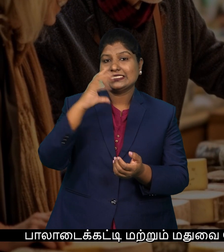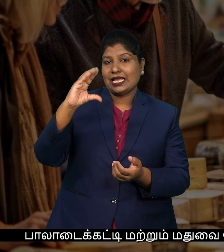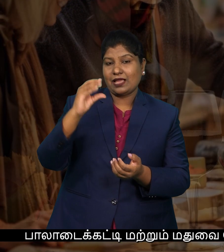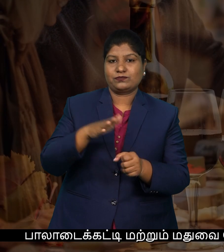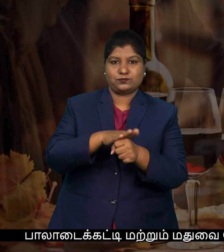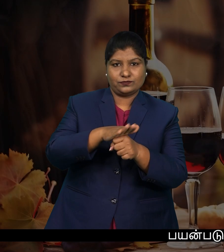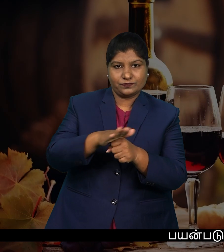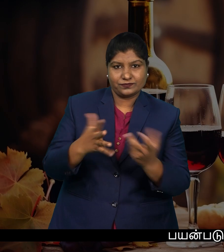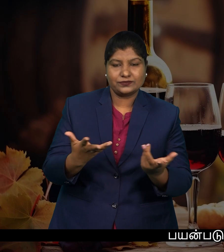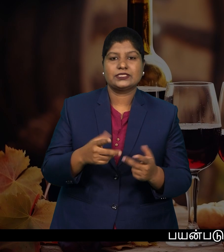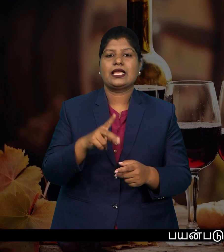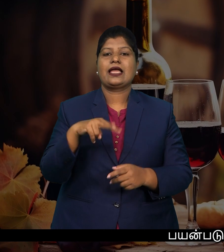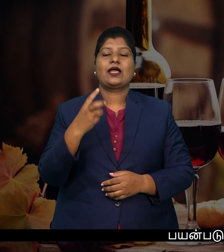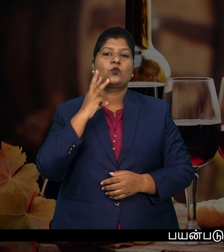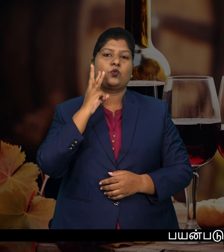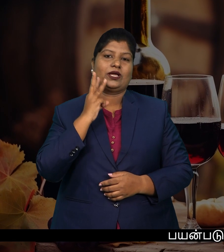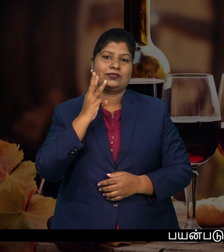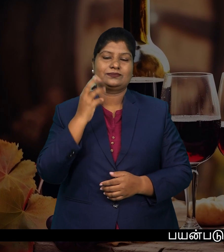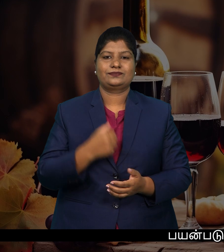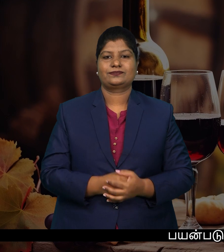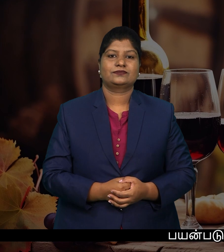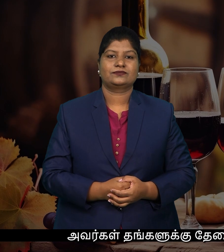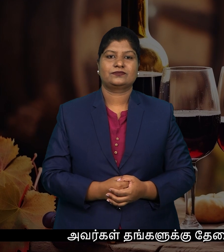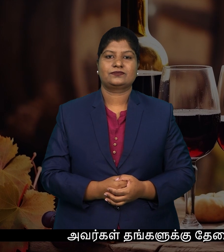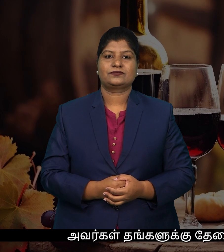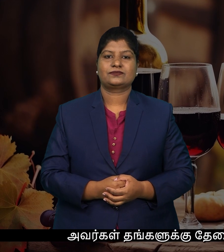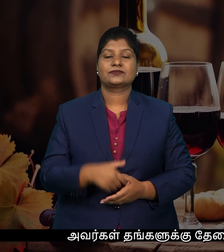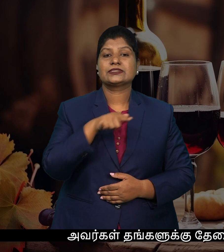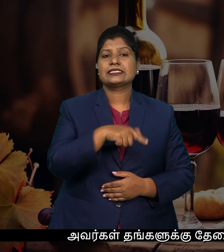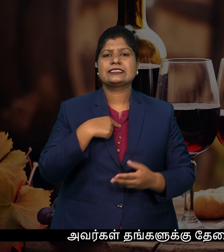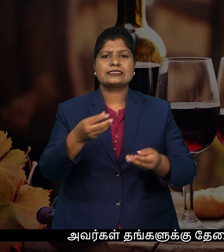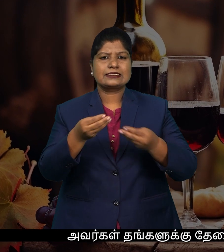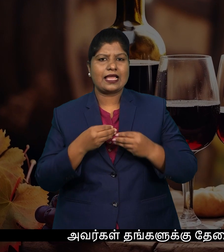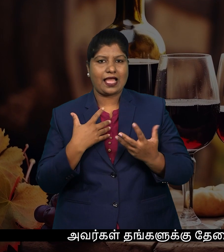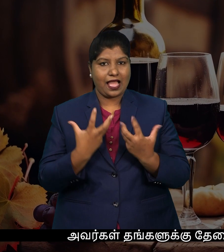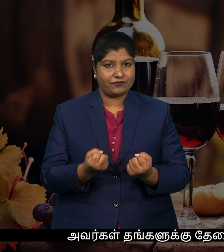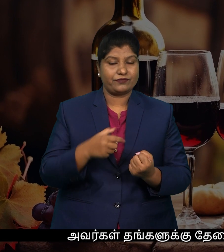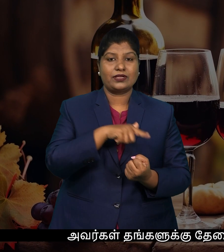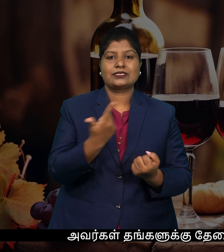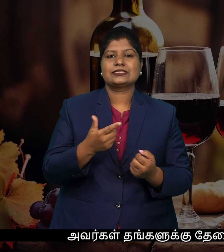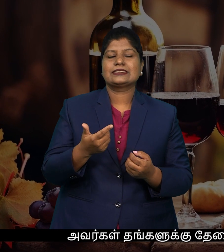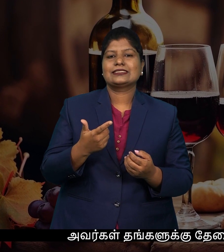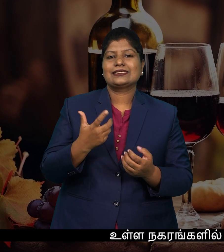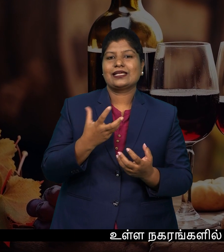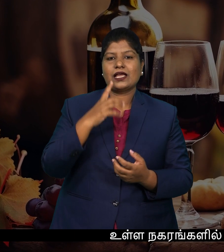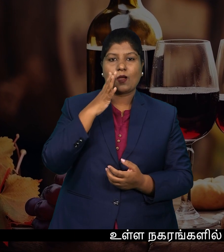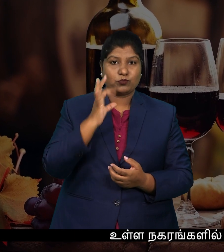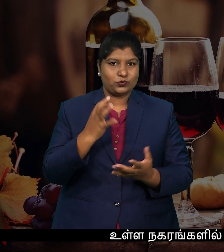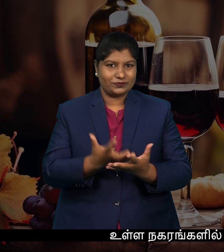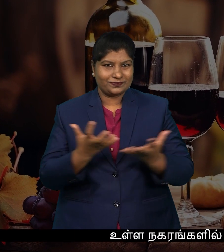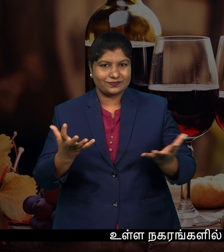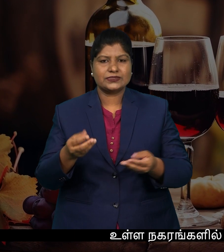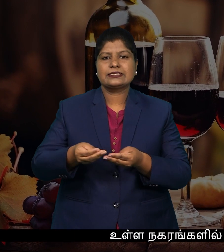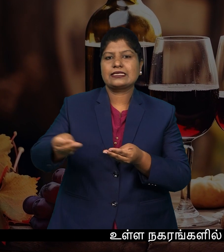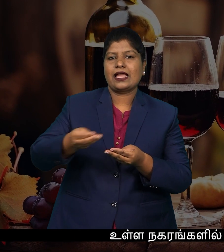கனரக இயந்திரங்களை பயன்படுத்துகின்றனர். அவர்கள் தங்களுக்கு தேவையான பொருட்களை அருகிலுள்ள